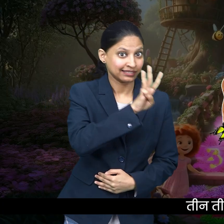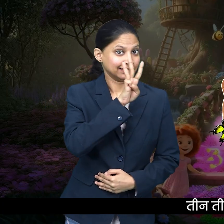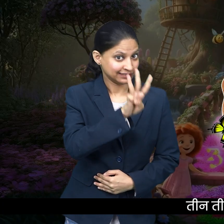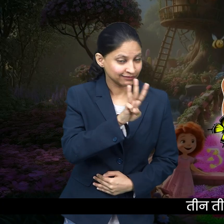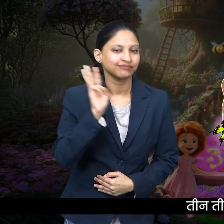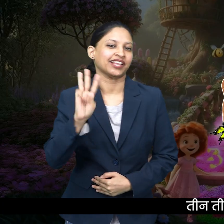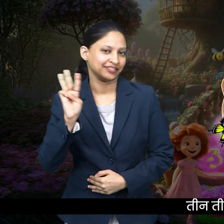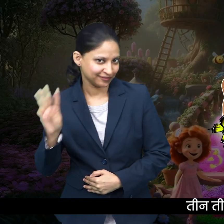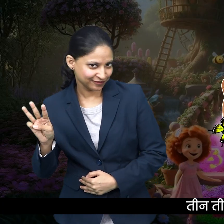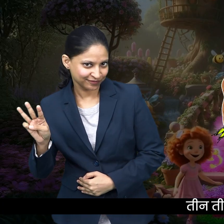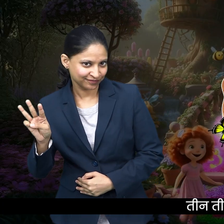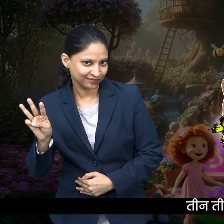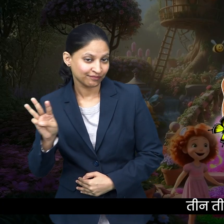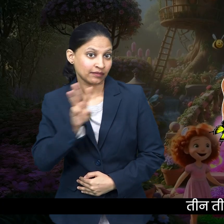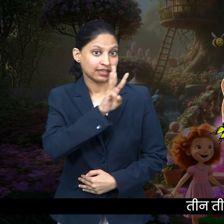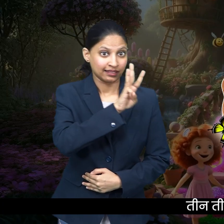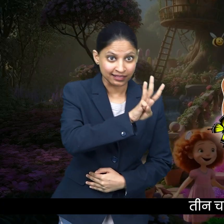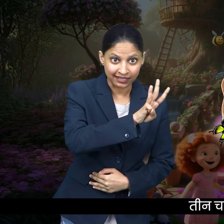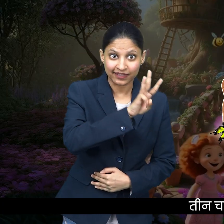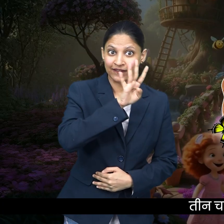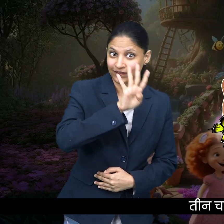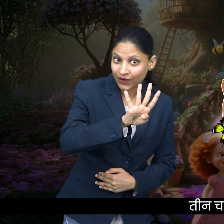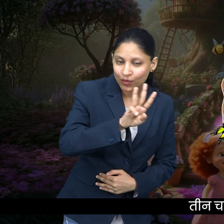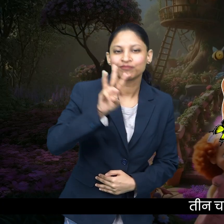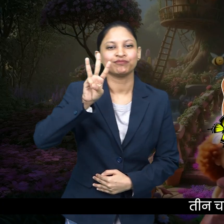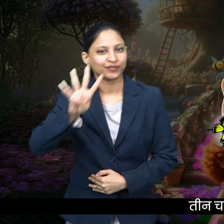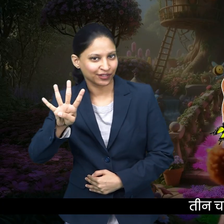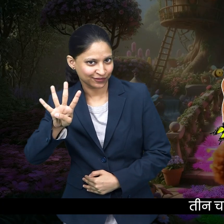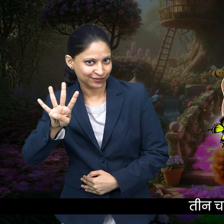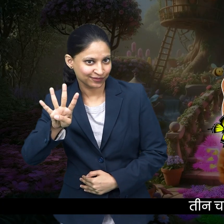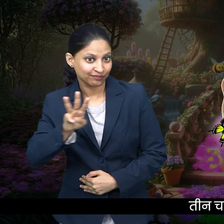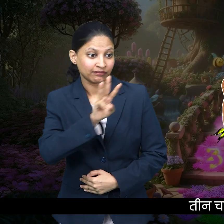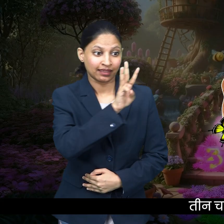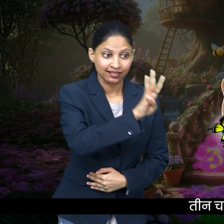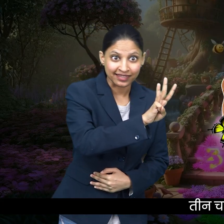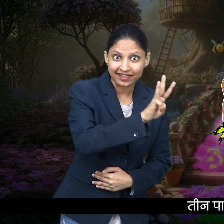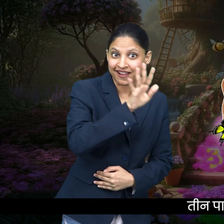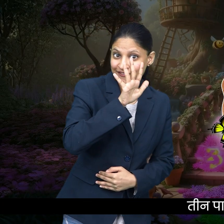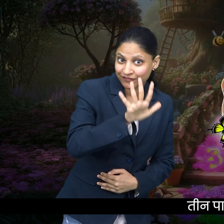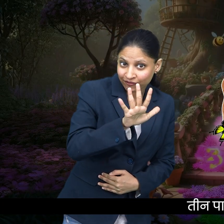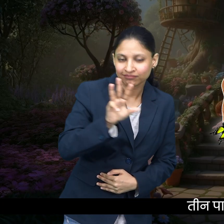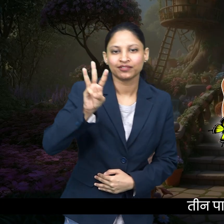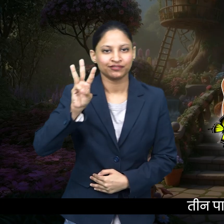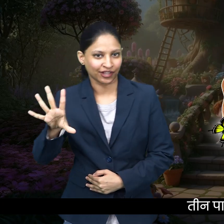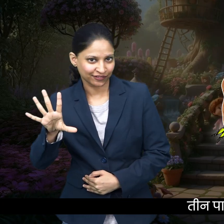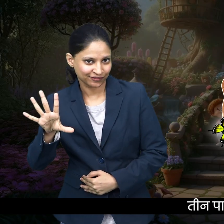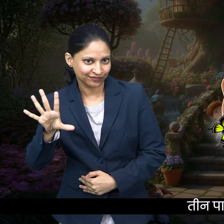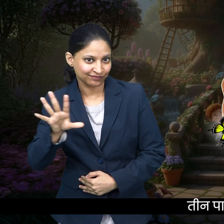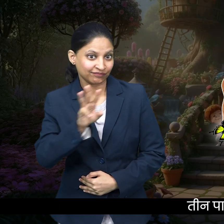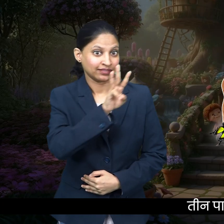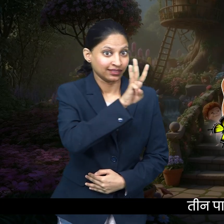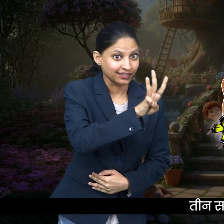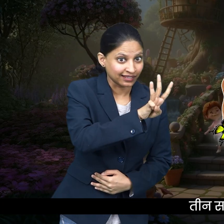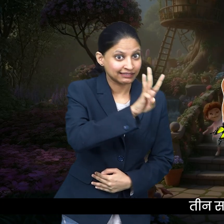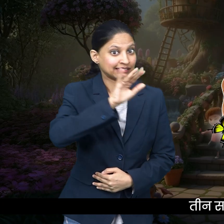3 3 33, 3 4 34, 3 5